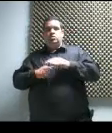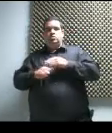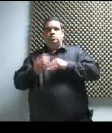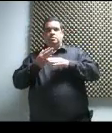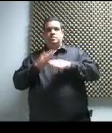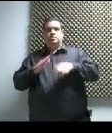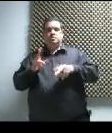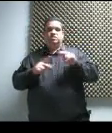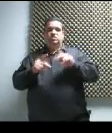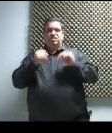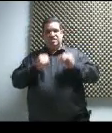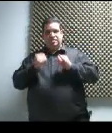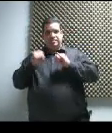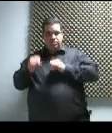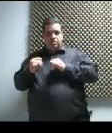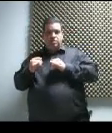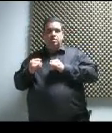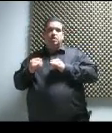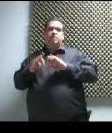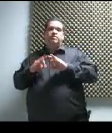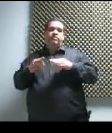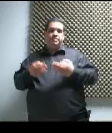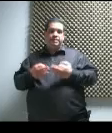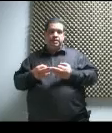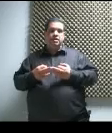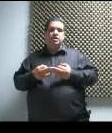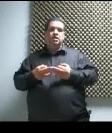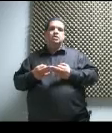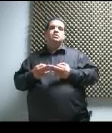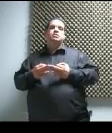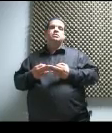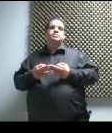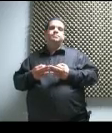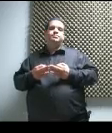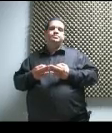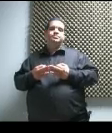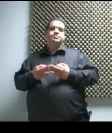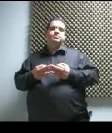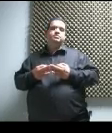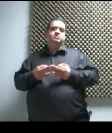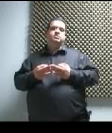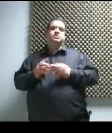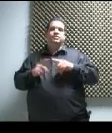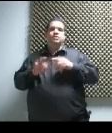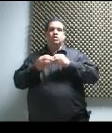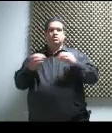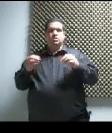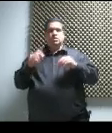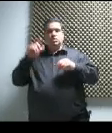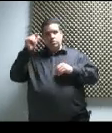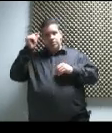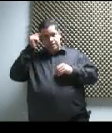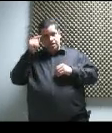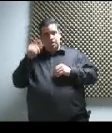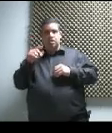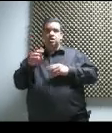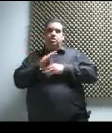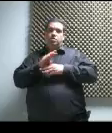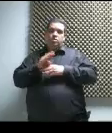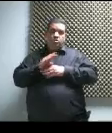personas individuales, familias, entidades gubernamentales, comercio,